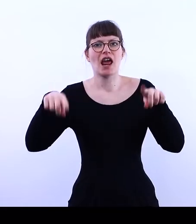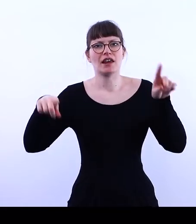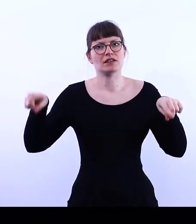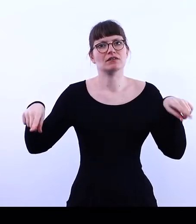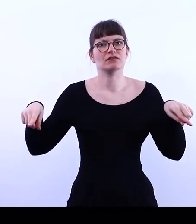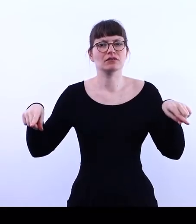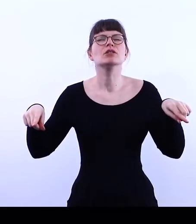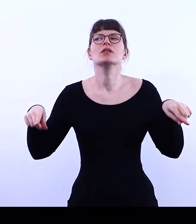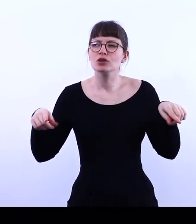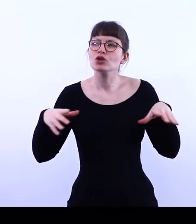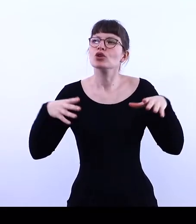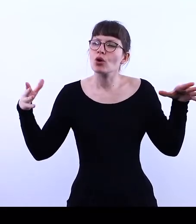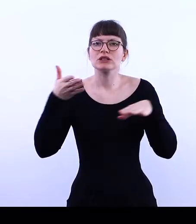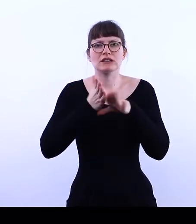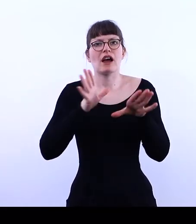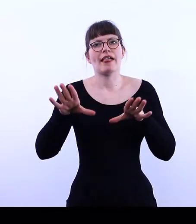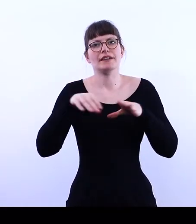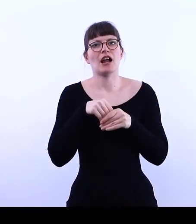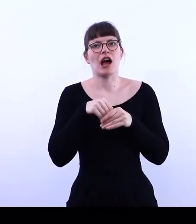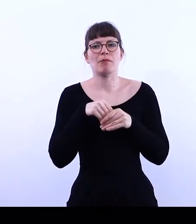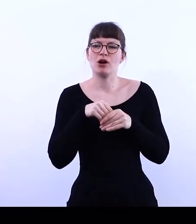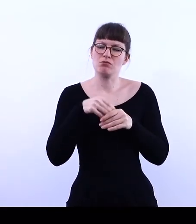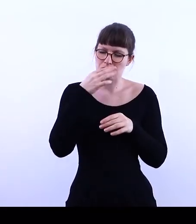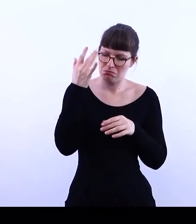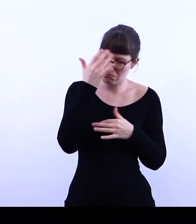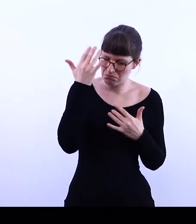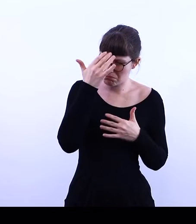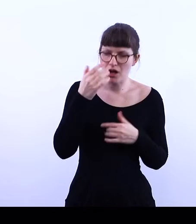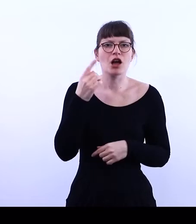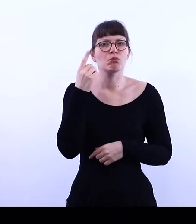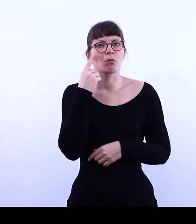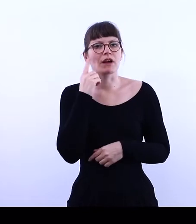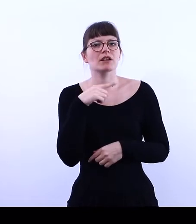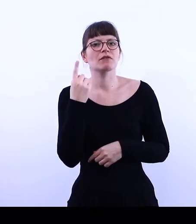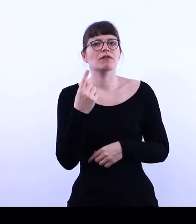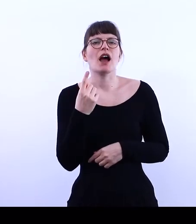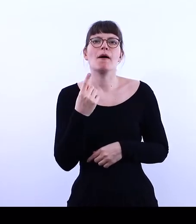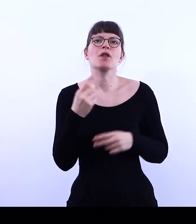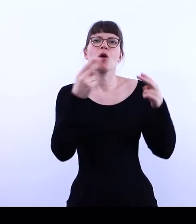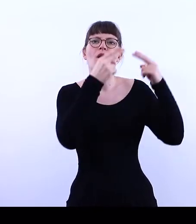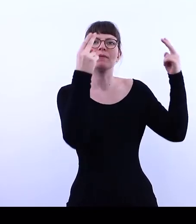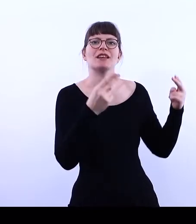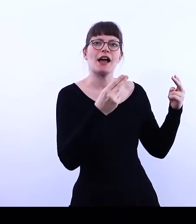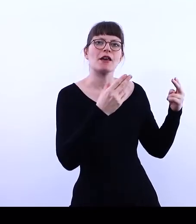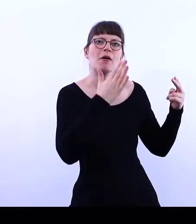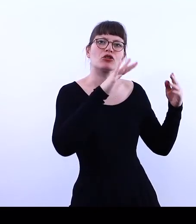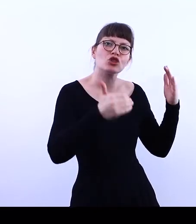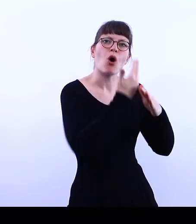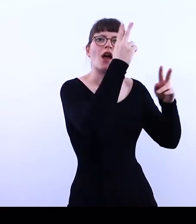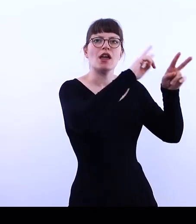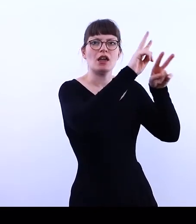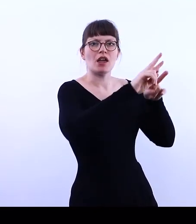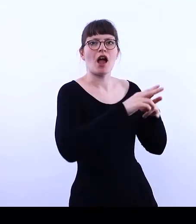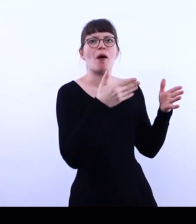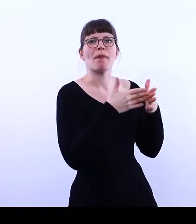Teil von Teilhabe ist, beschäftigt. Wir machen gerade einen Relaunch der Website, die barrierearm gestaltet